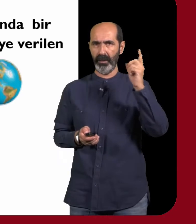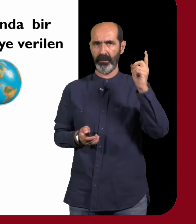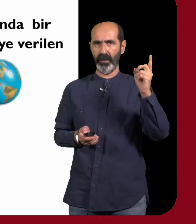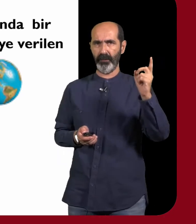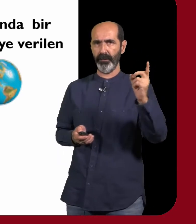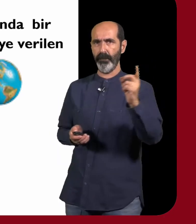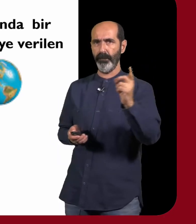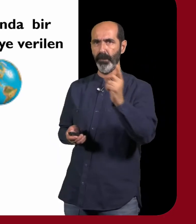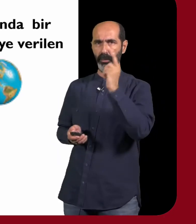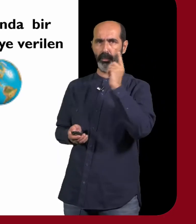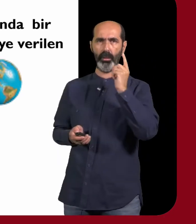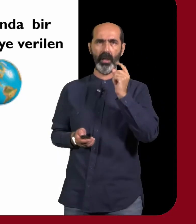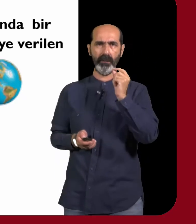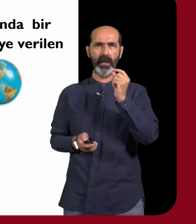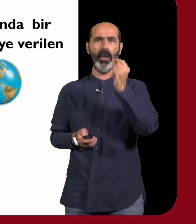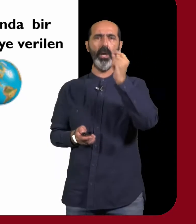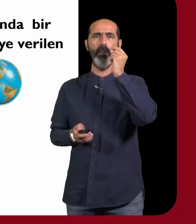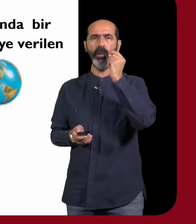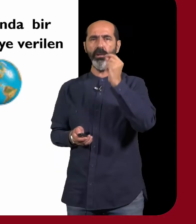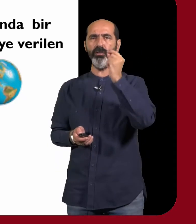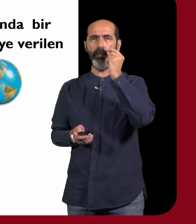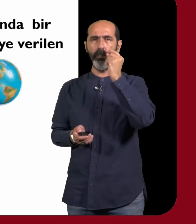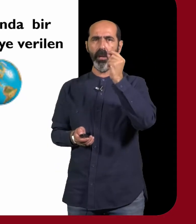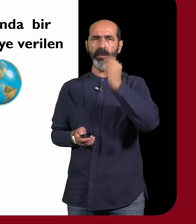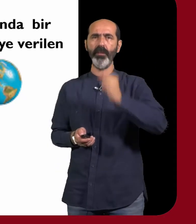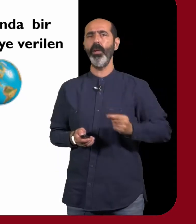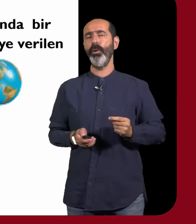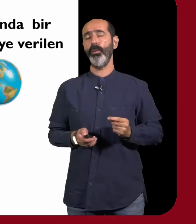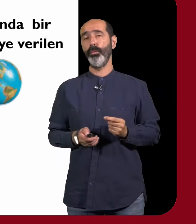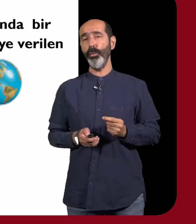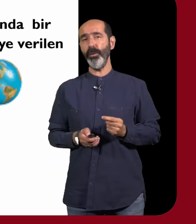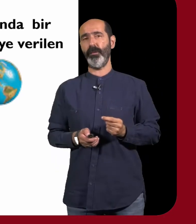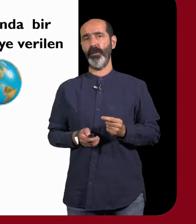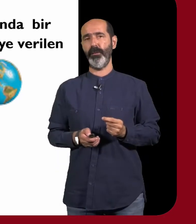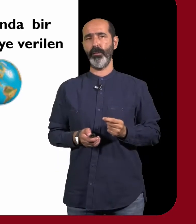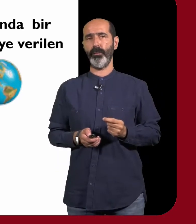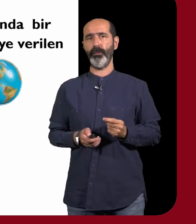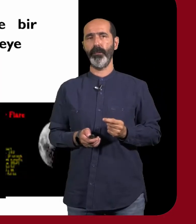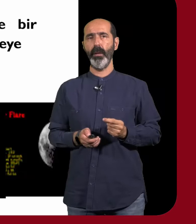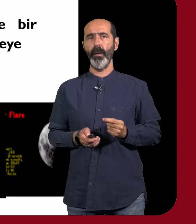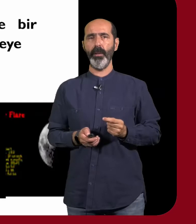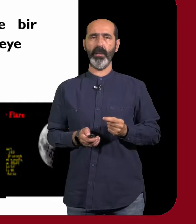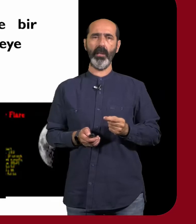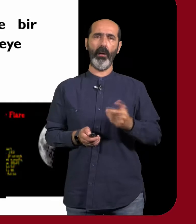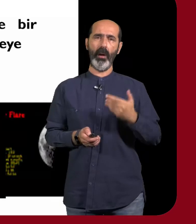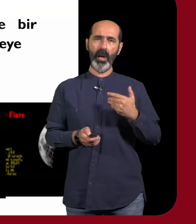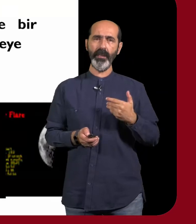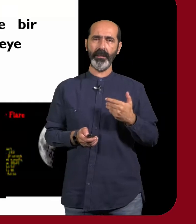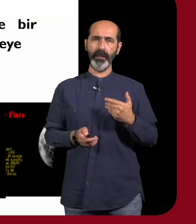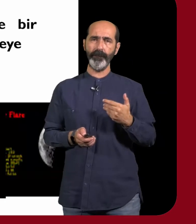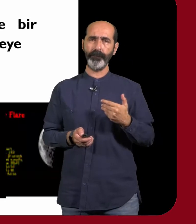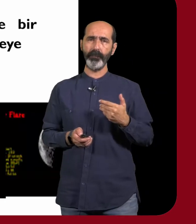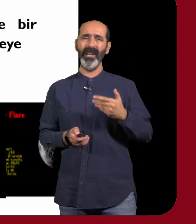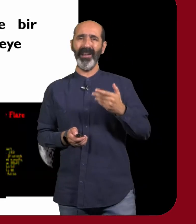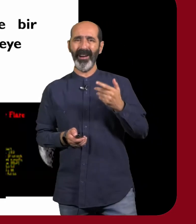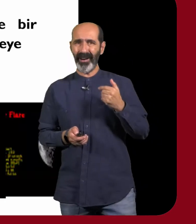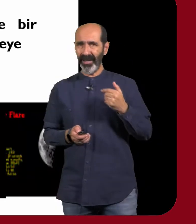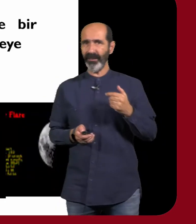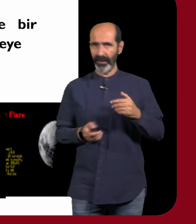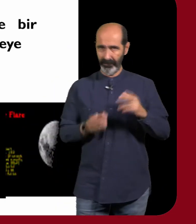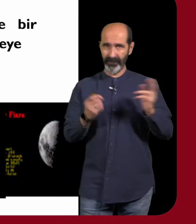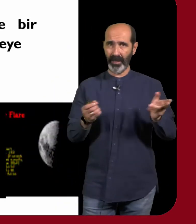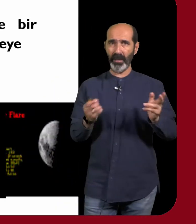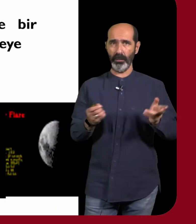kendi etrafında bir tur atar İşte buna Biz gün ismini veriyoruz Peki ay nedir